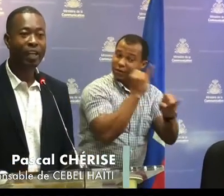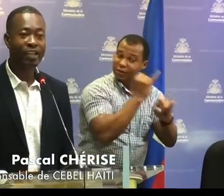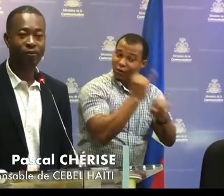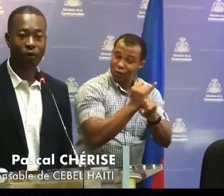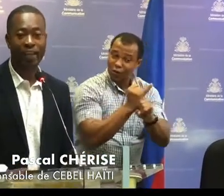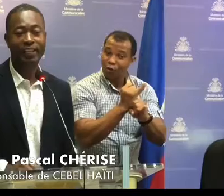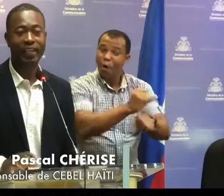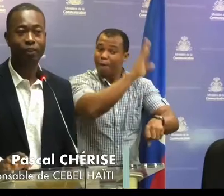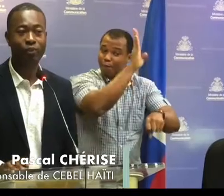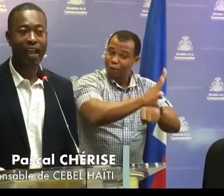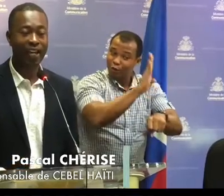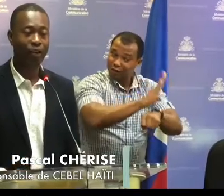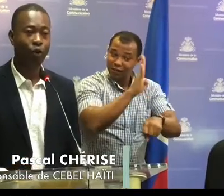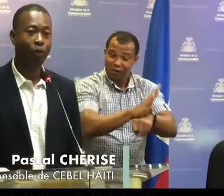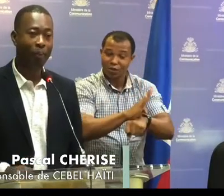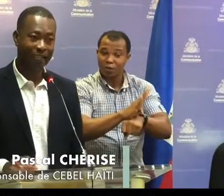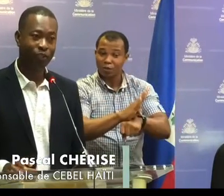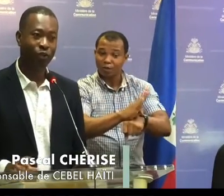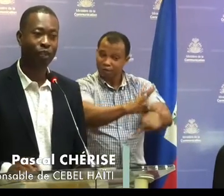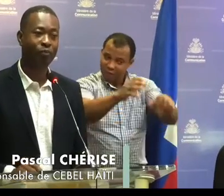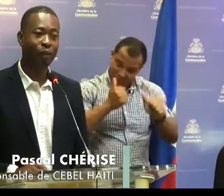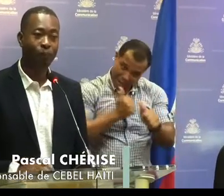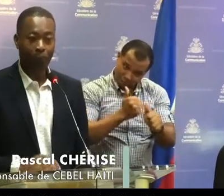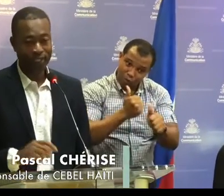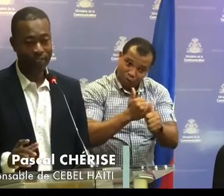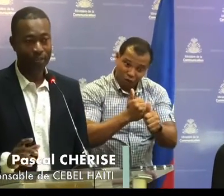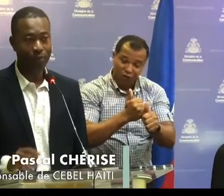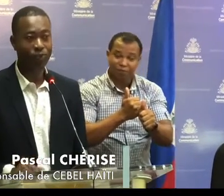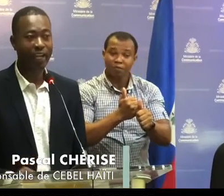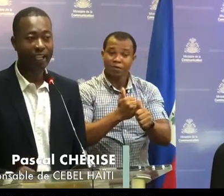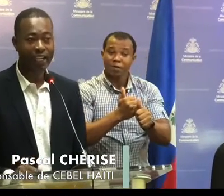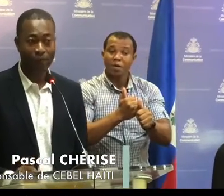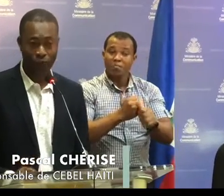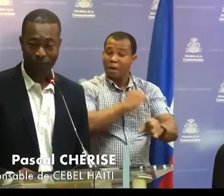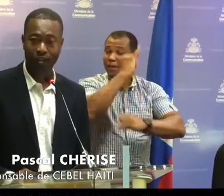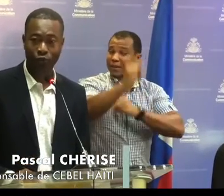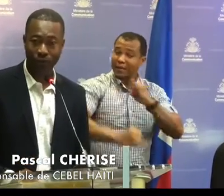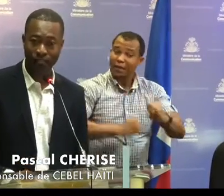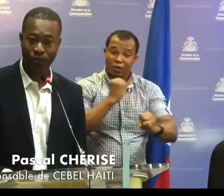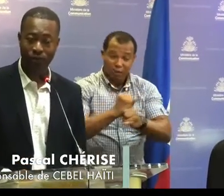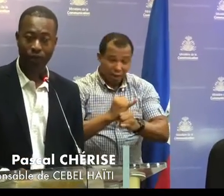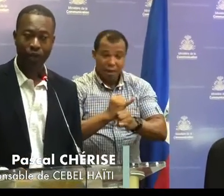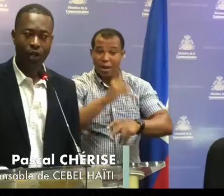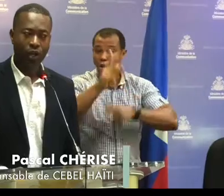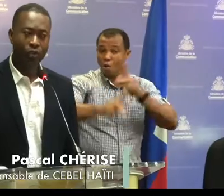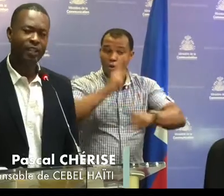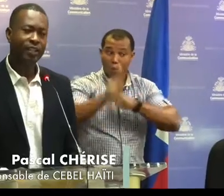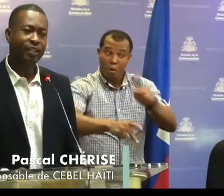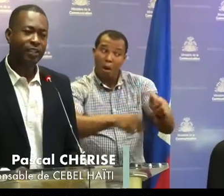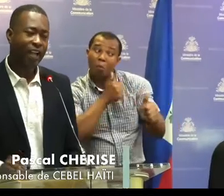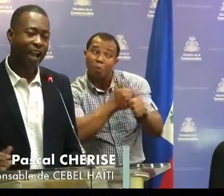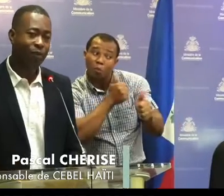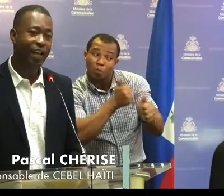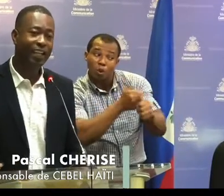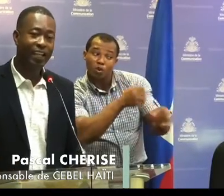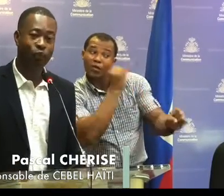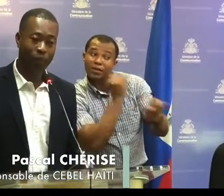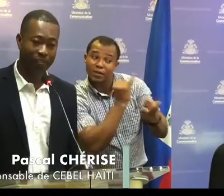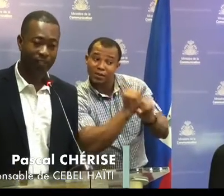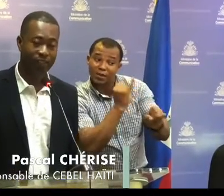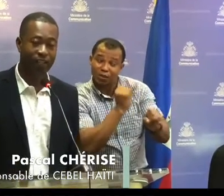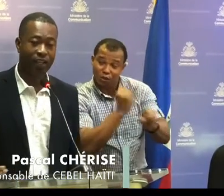au niveau international, on ne paquet l'autre potentiel partenaire qui a suivi l'entreprise. Donc, généralement,